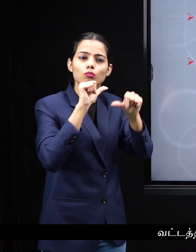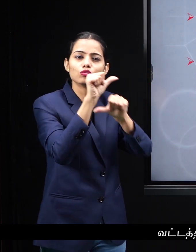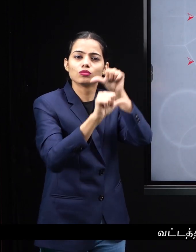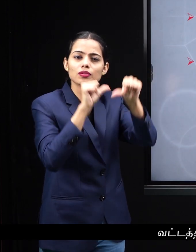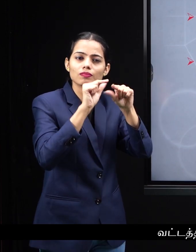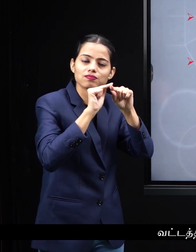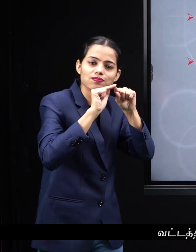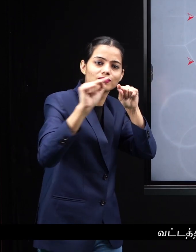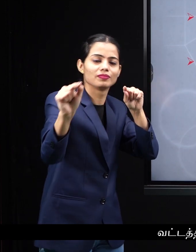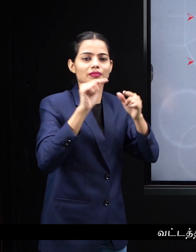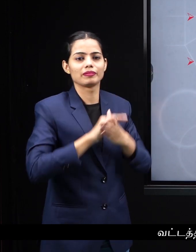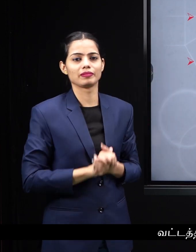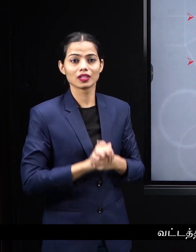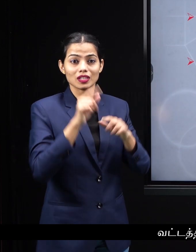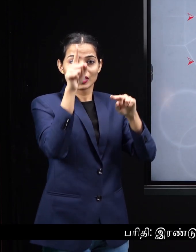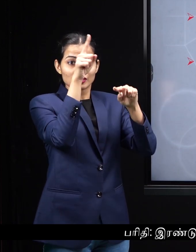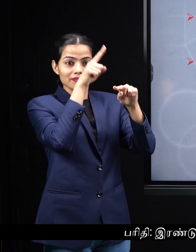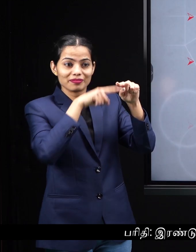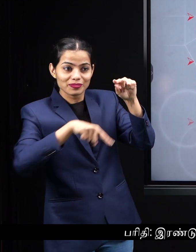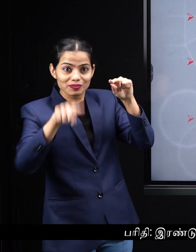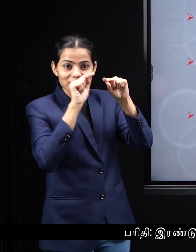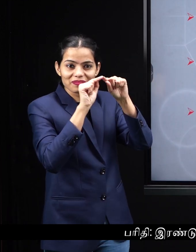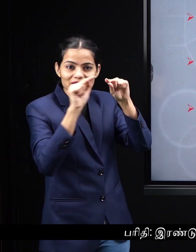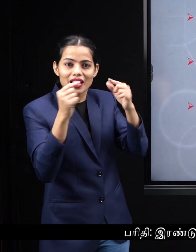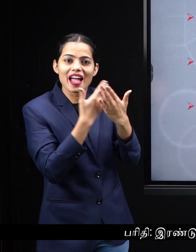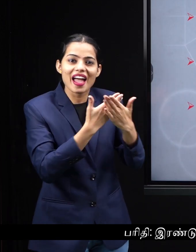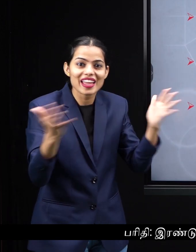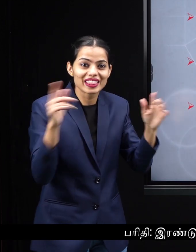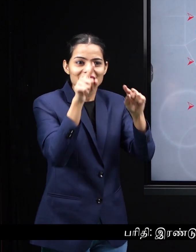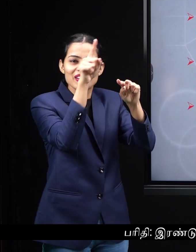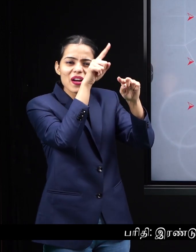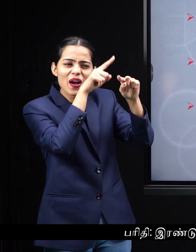எனவே ஒரு வட்டத்தில் சாத்தியமான நீளமான நாண் ஆகும்.